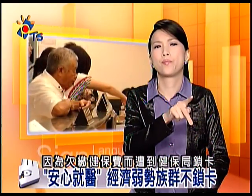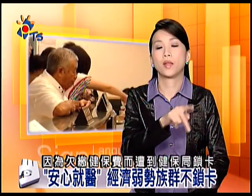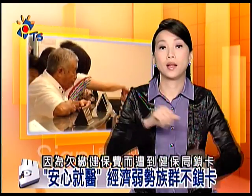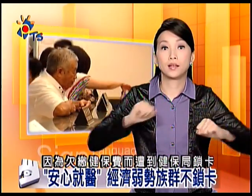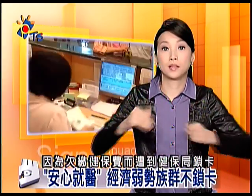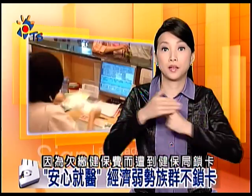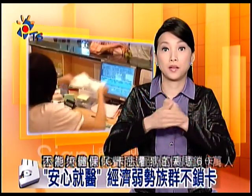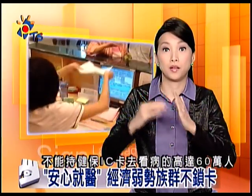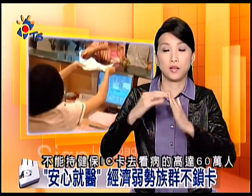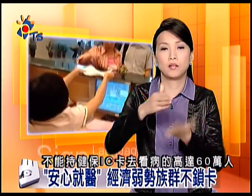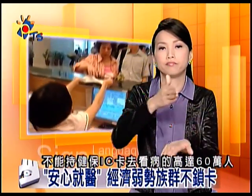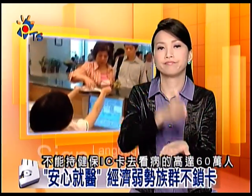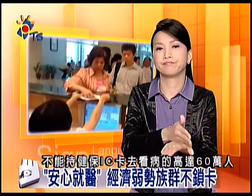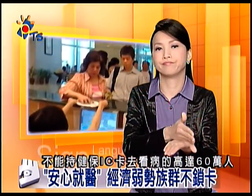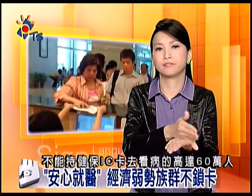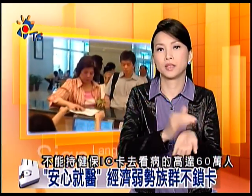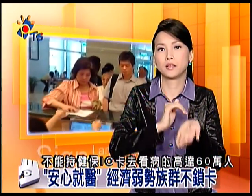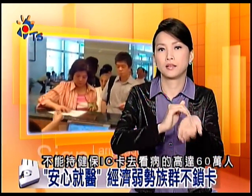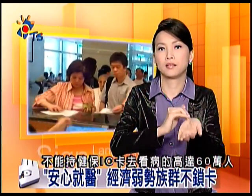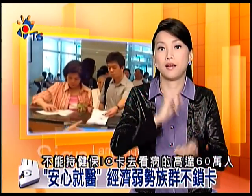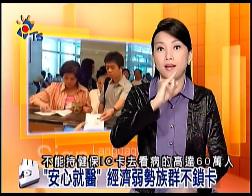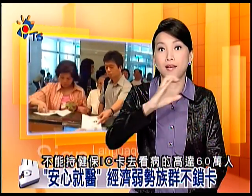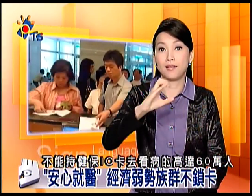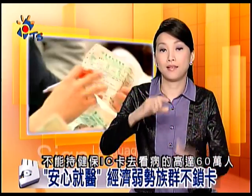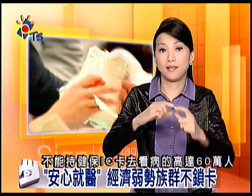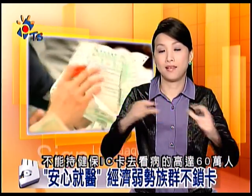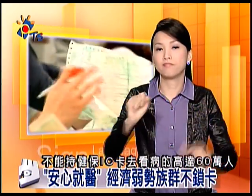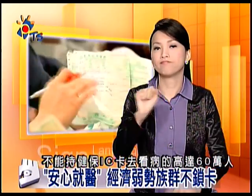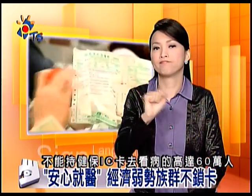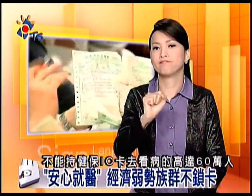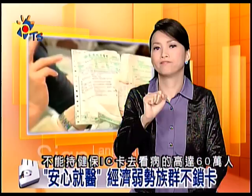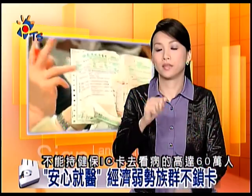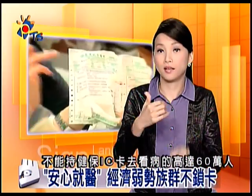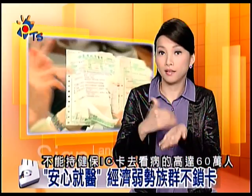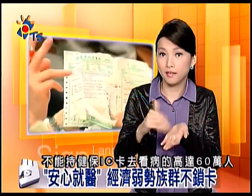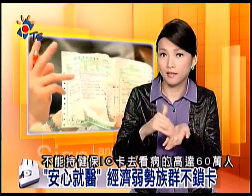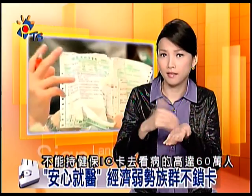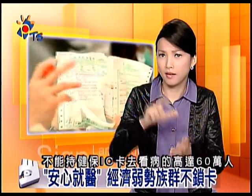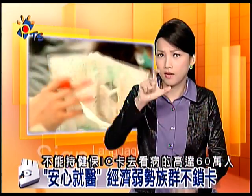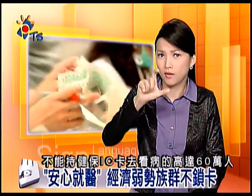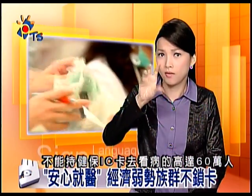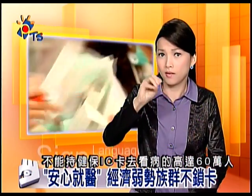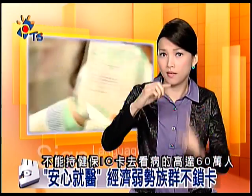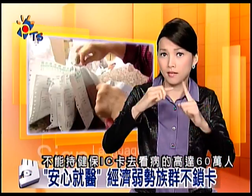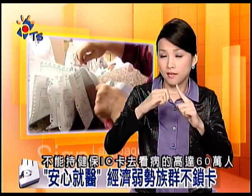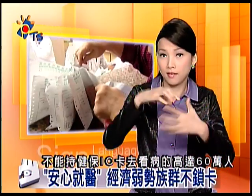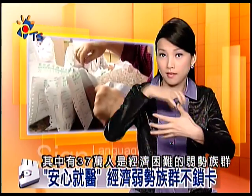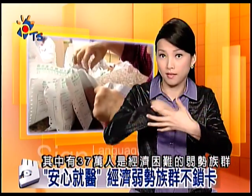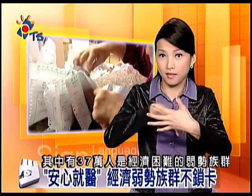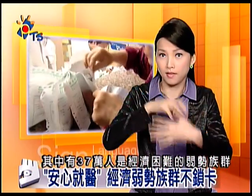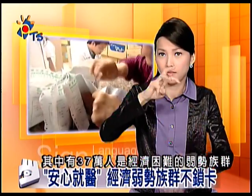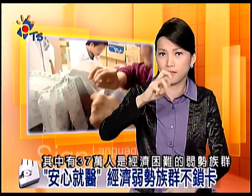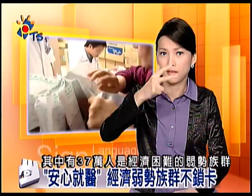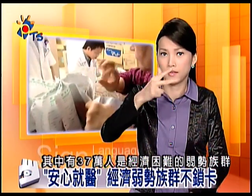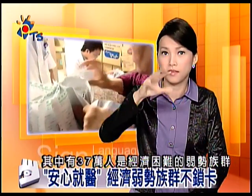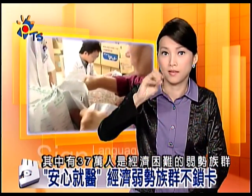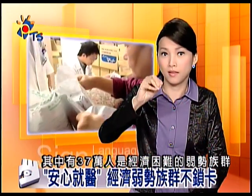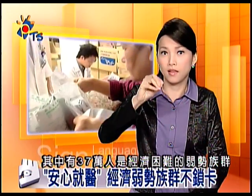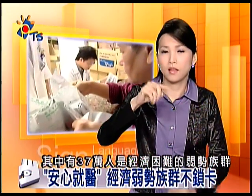局锁卡，不能持健保 IC 卡去看病的高达60万人，在其中有